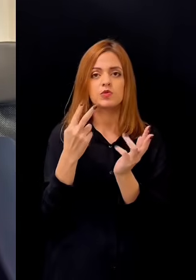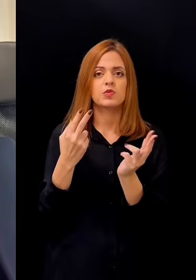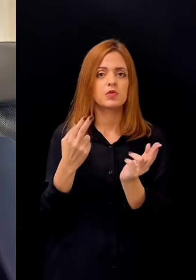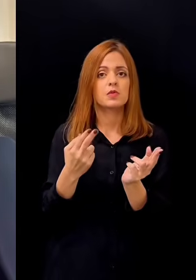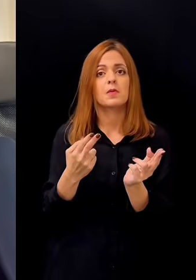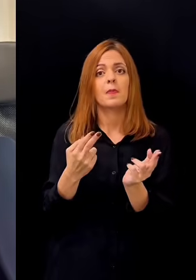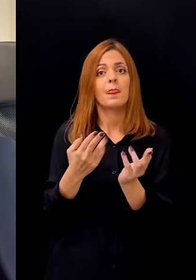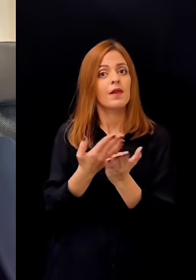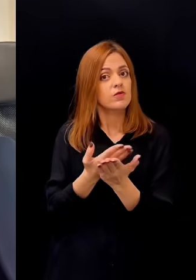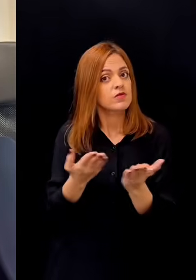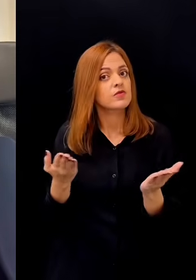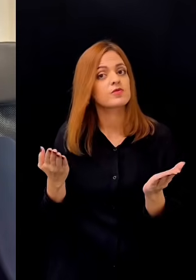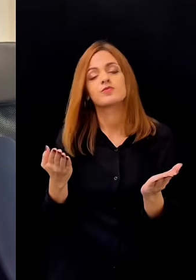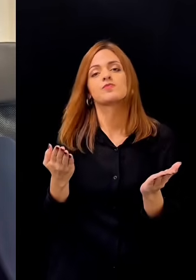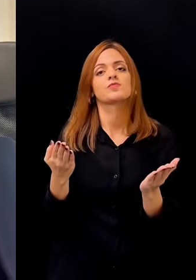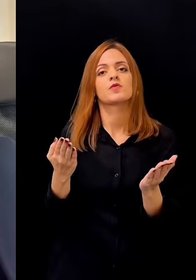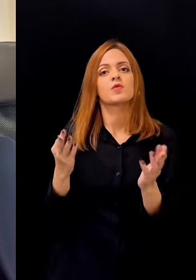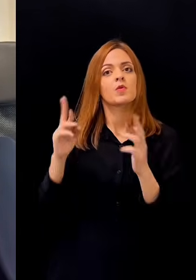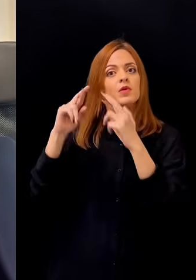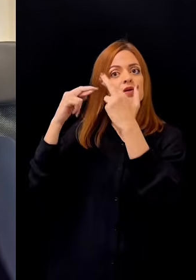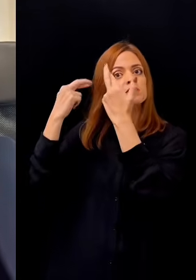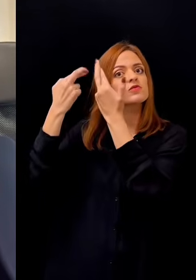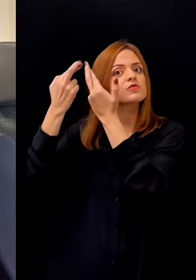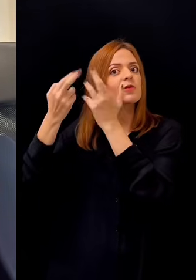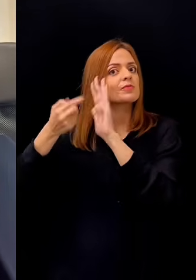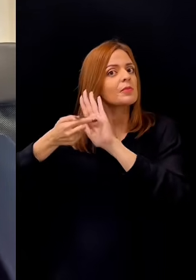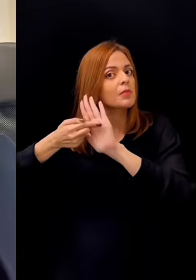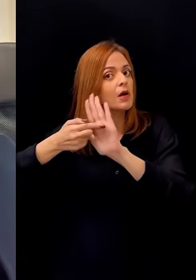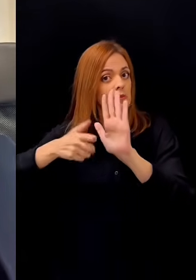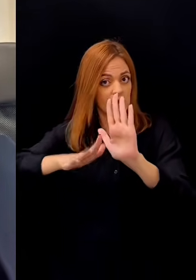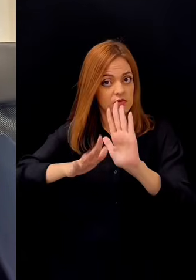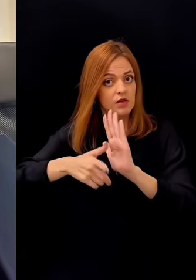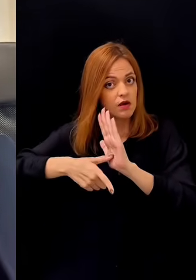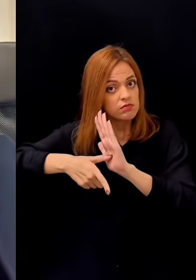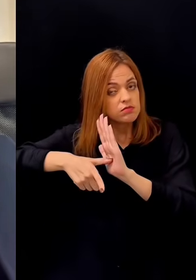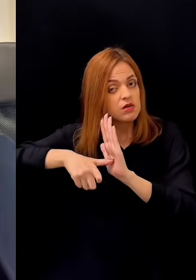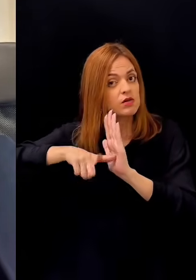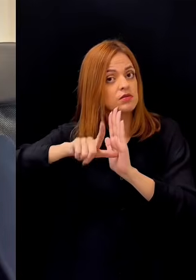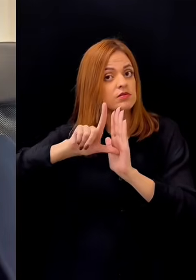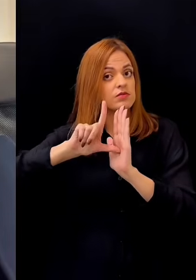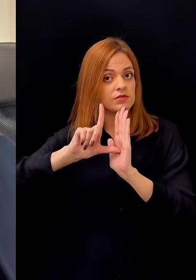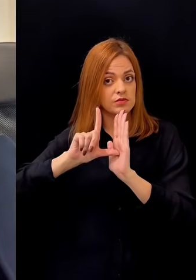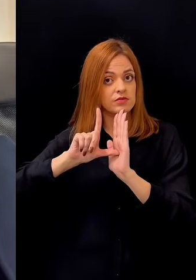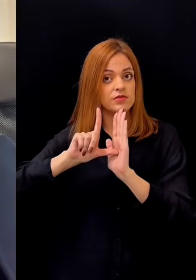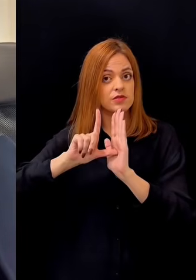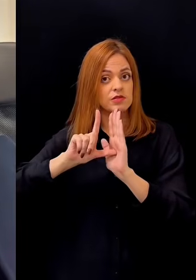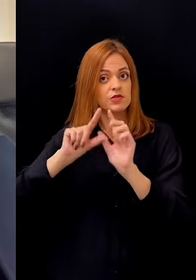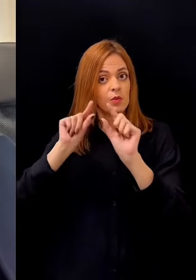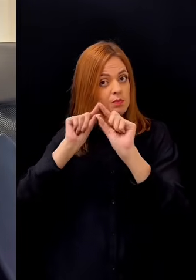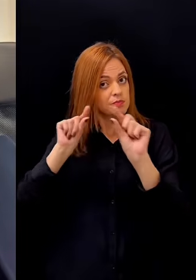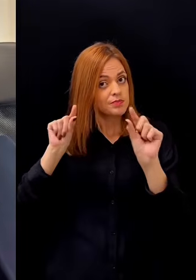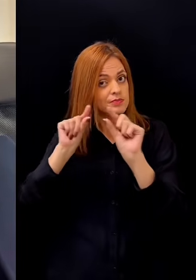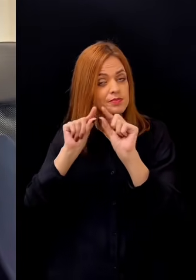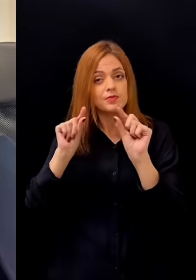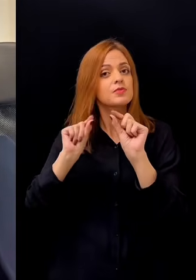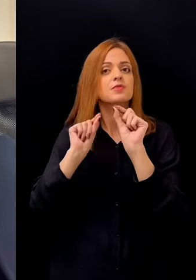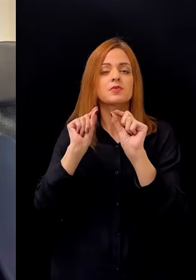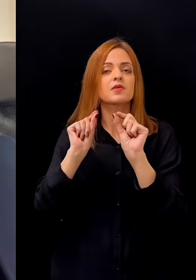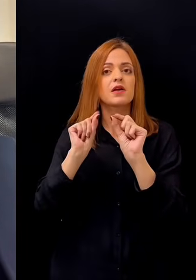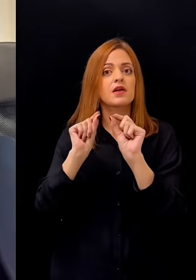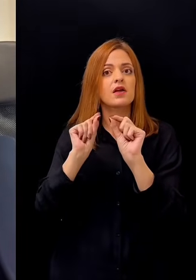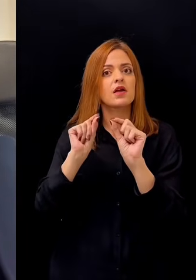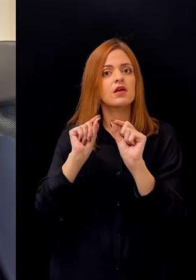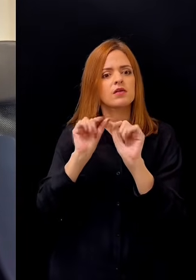até vós o reino de Deus. Mas antes de falar é chegado até vós o reino de Deus, ele